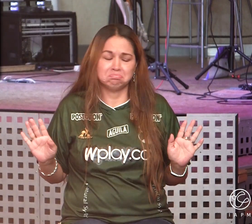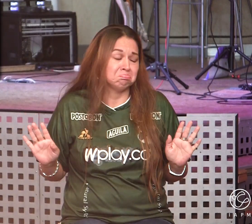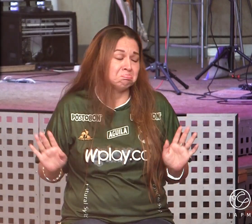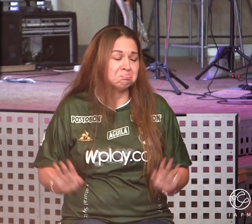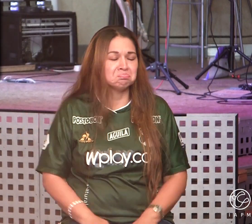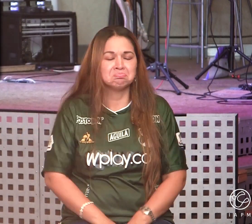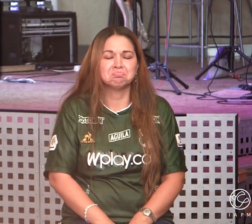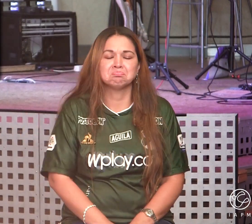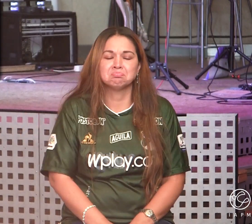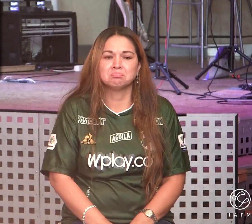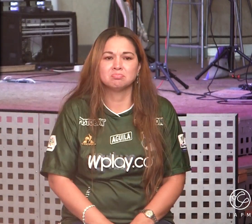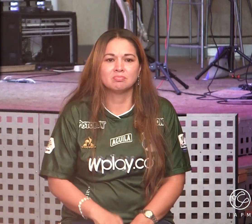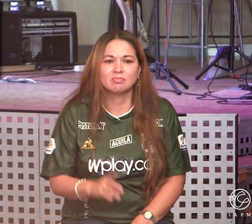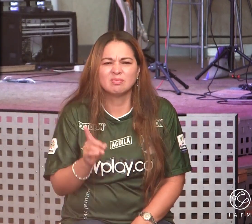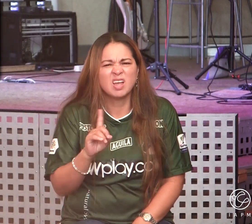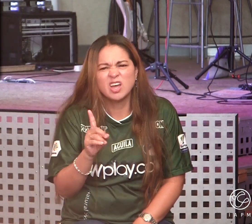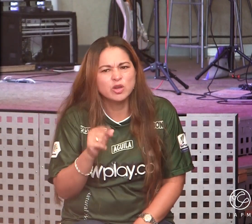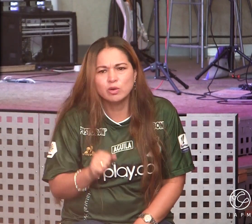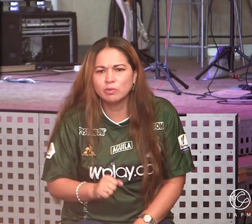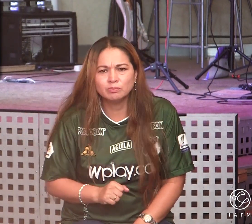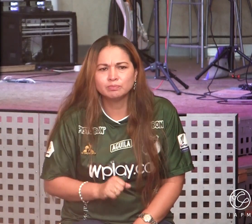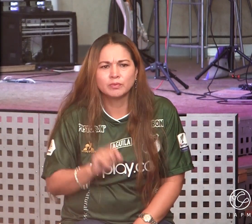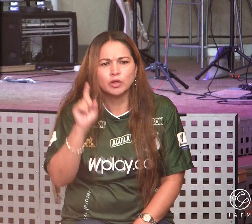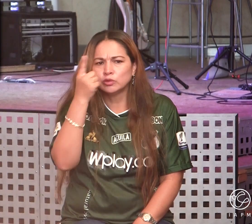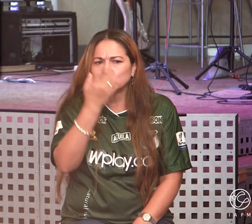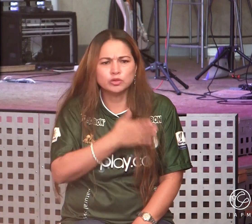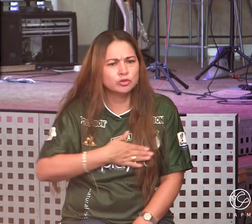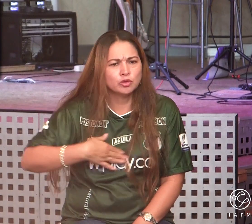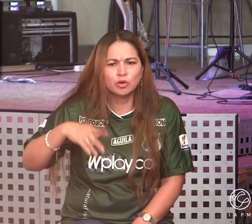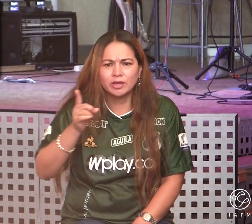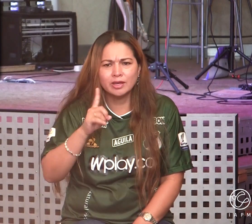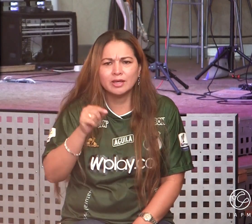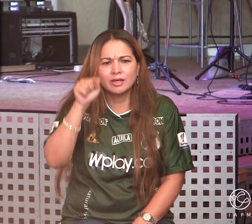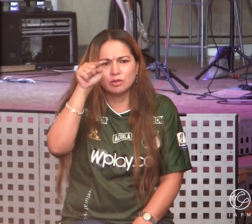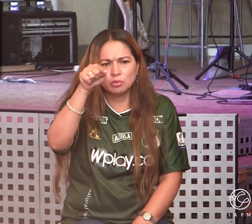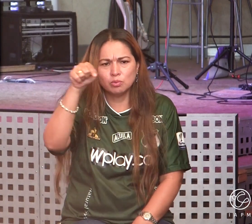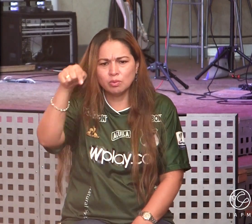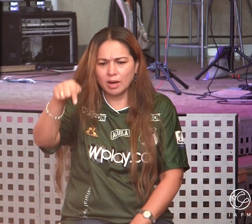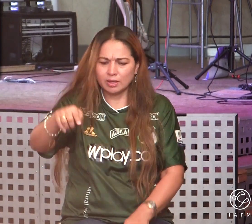que no es lo mismo y no es lo que Dios persigue con nosotros.